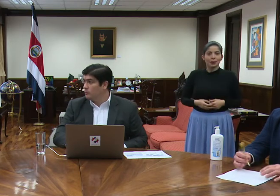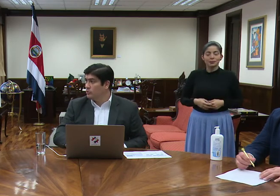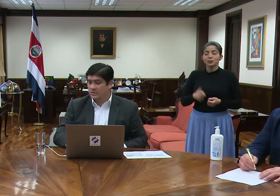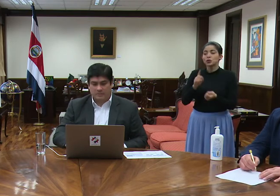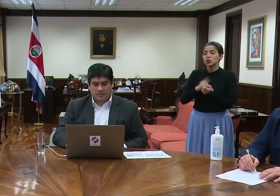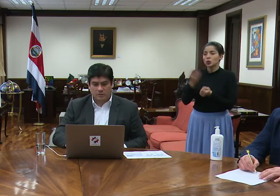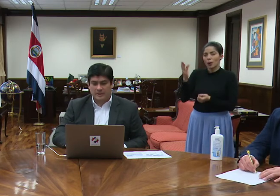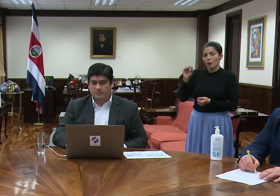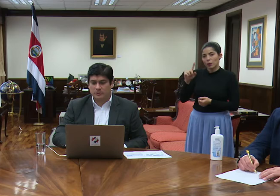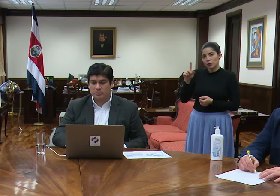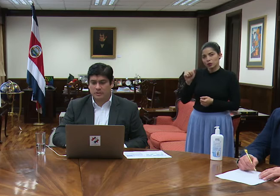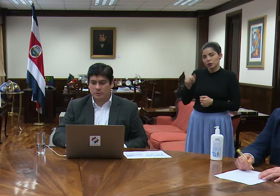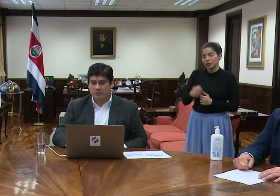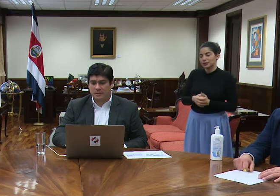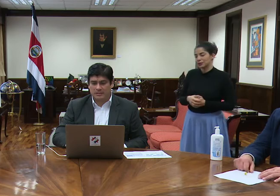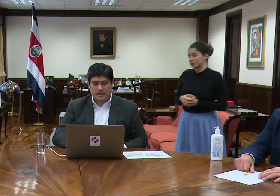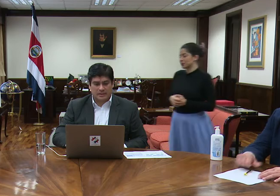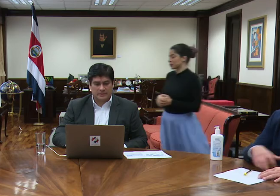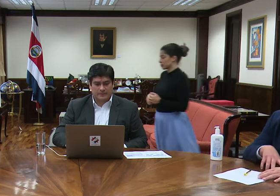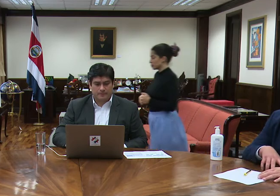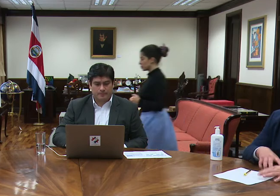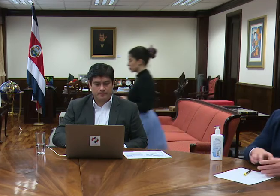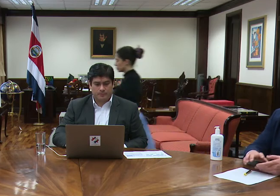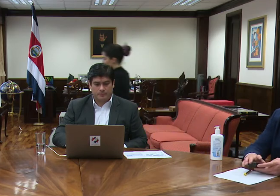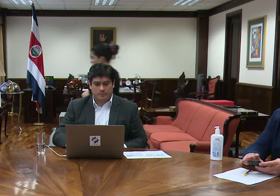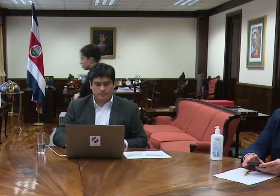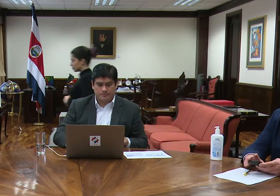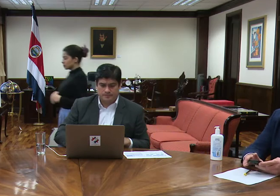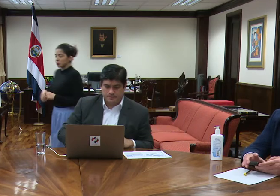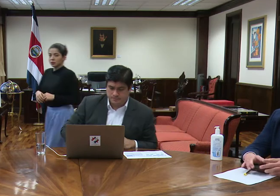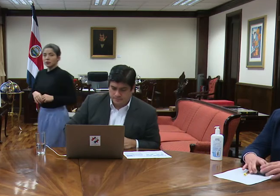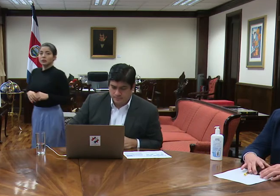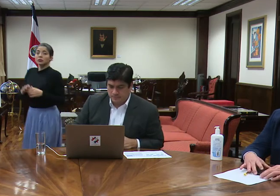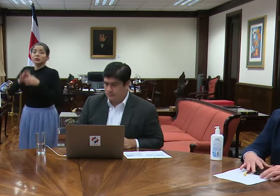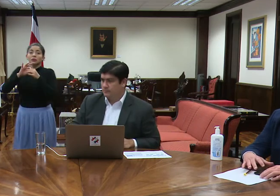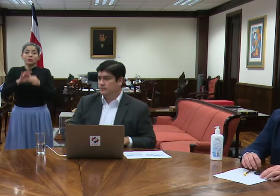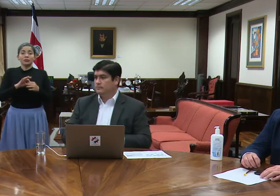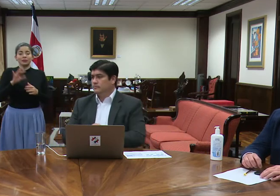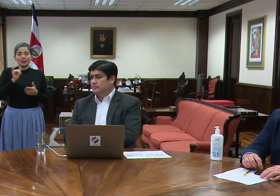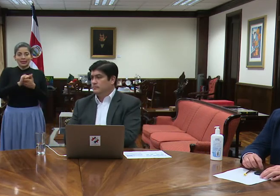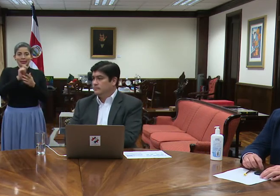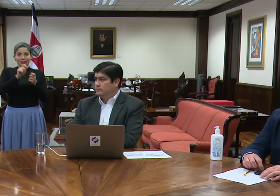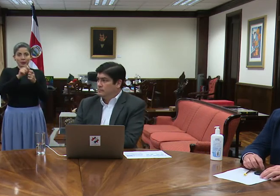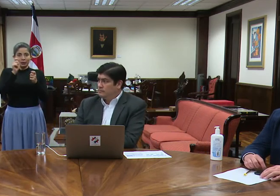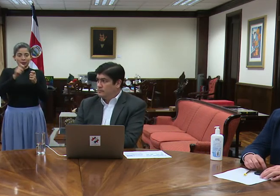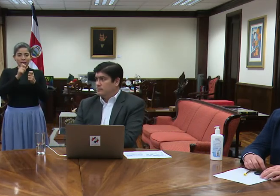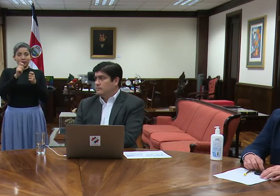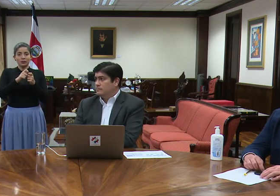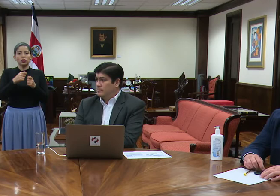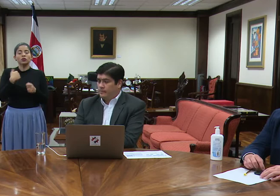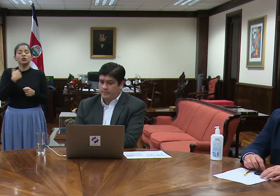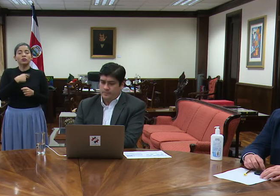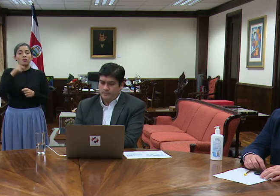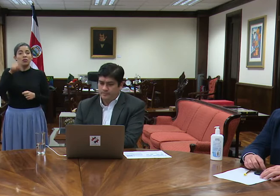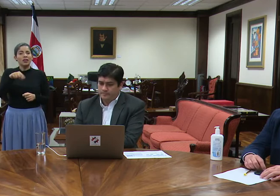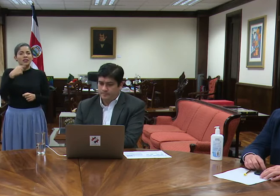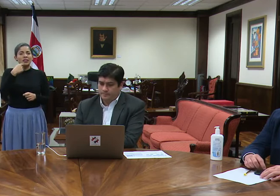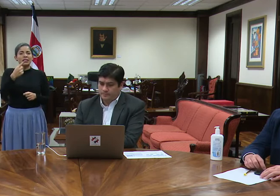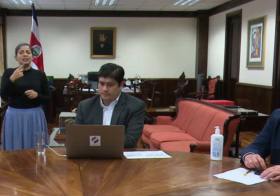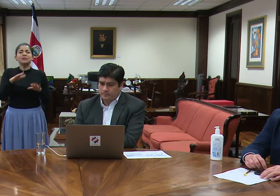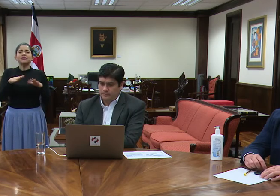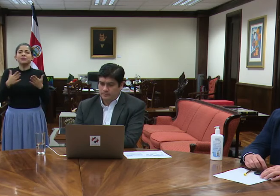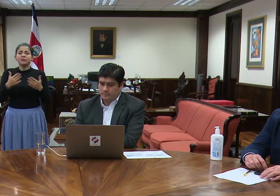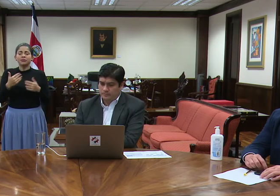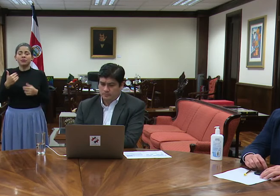Doctor Bosa, en relación a las personas hospitalizadas. En relación a este punto en particular, lo que tenemos que decir es que